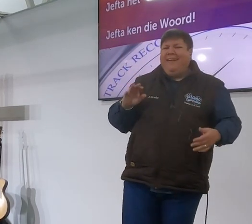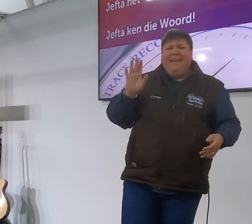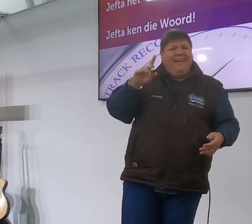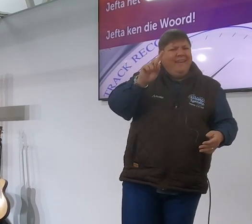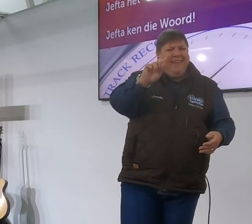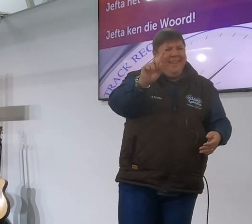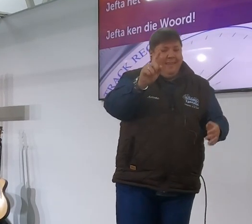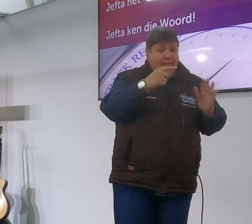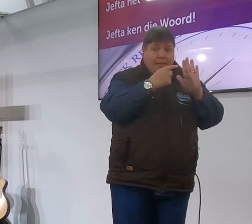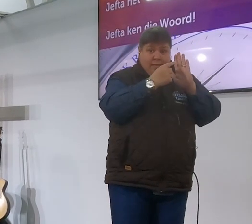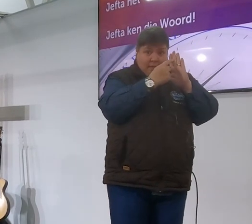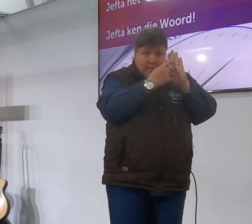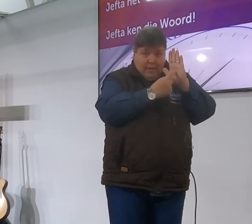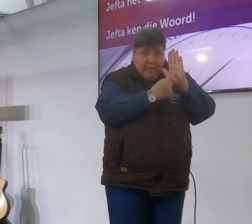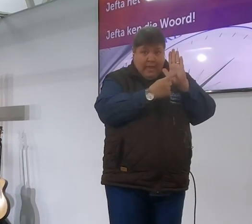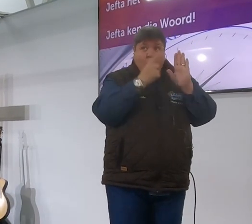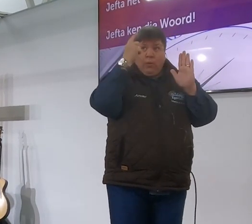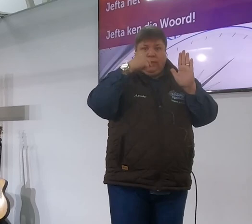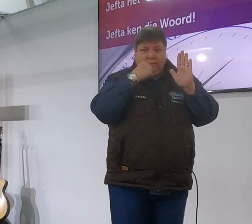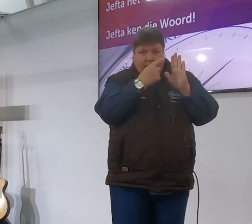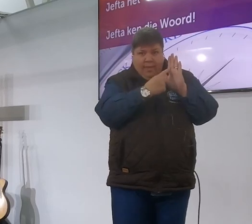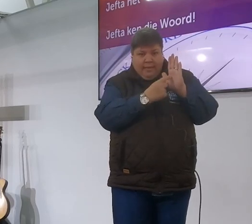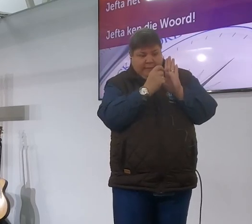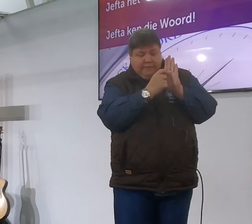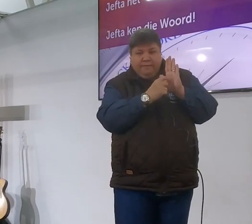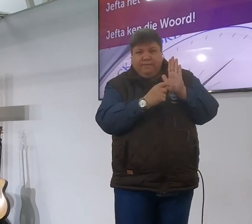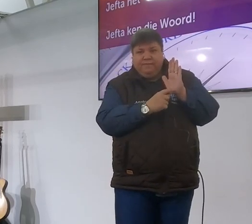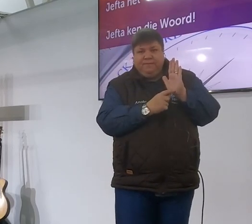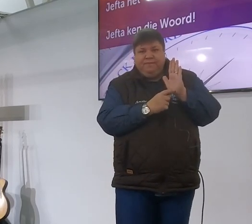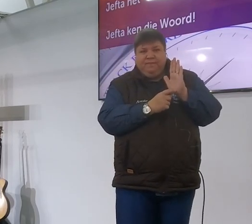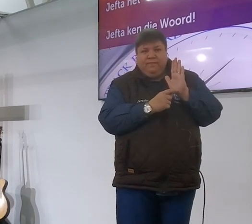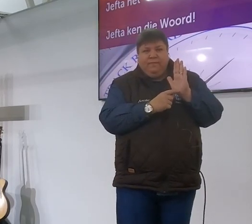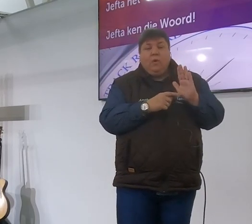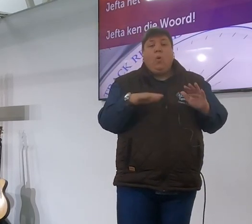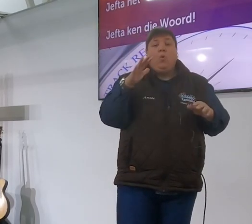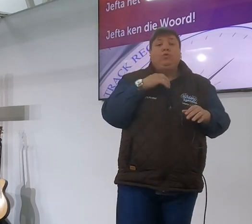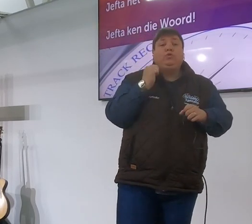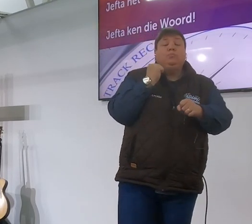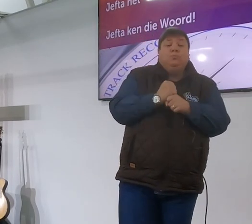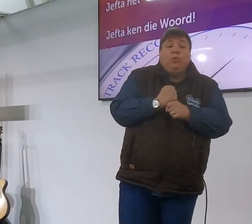is geskryf en hier is die geheim van my en jou die eerste punt het ons gesê wat moet ons doen ons moet